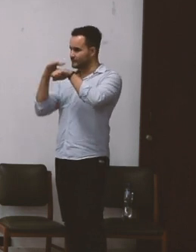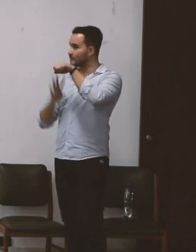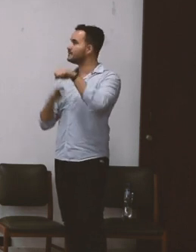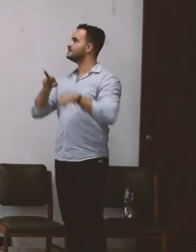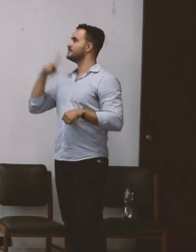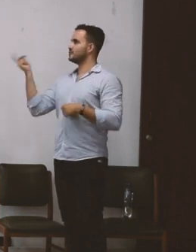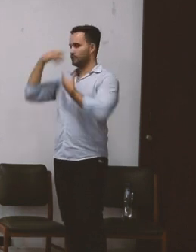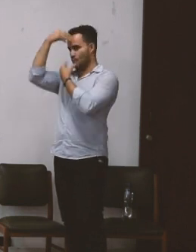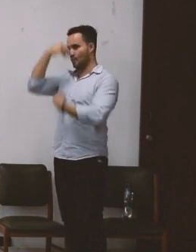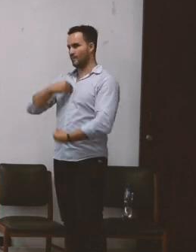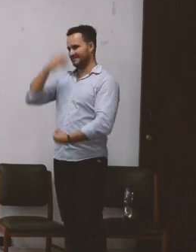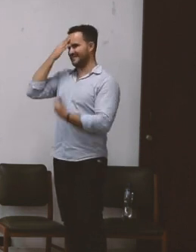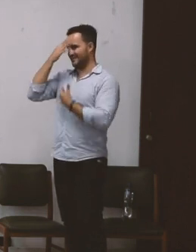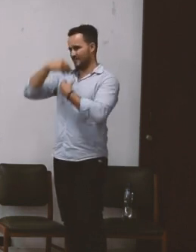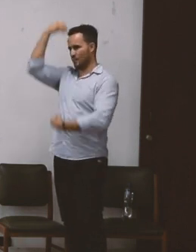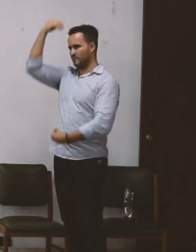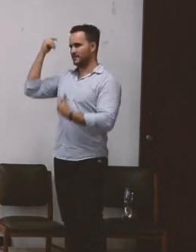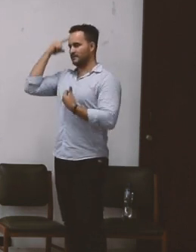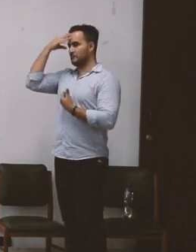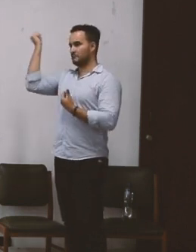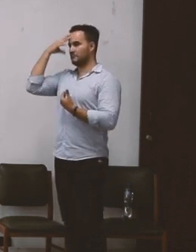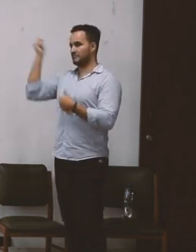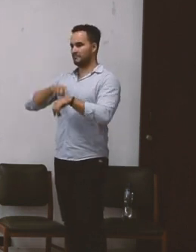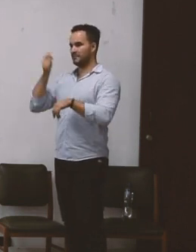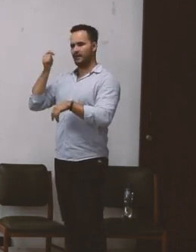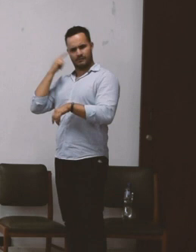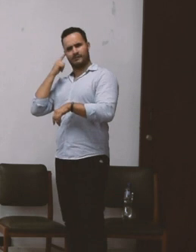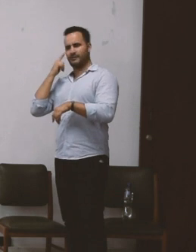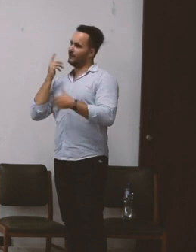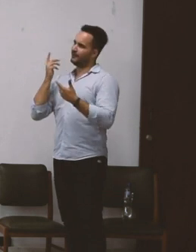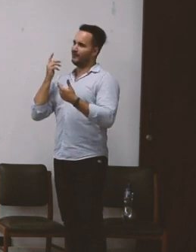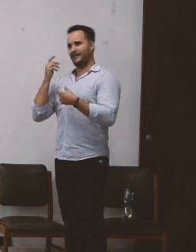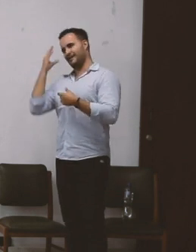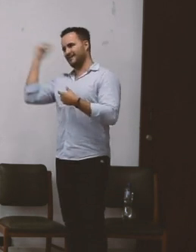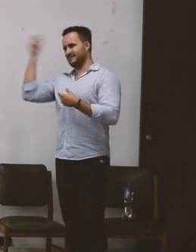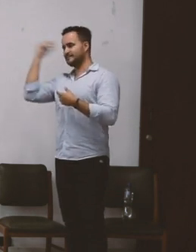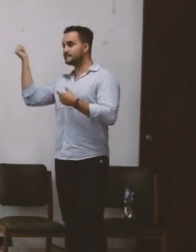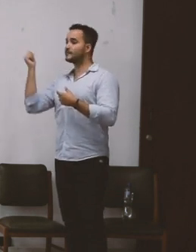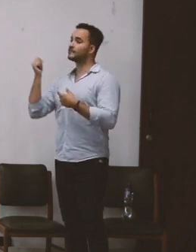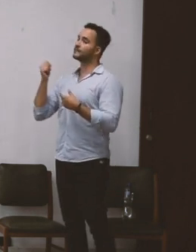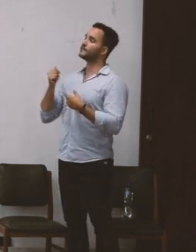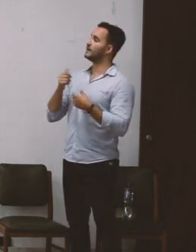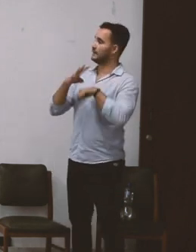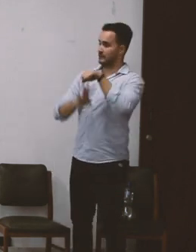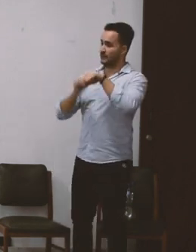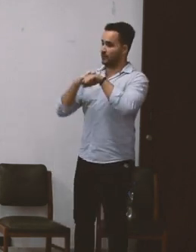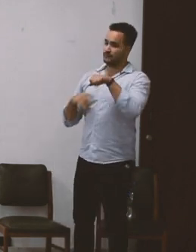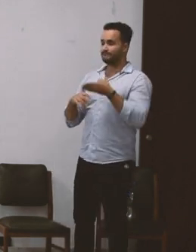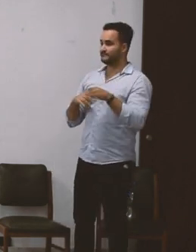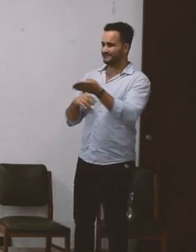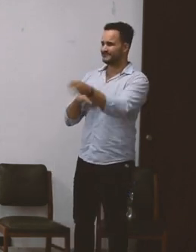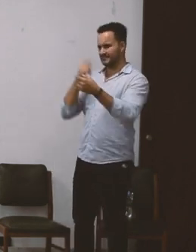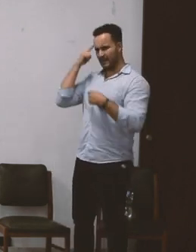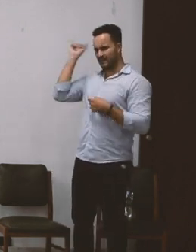a Dory, que tiene esta condición de pérdida de memoria a corto plazo, acompaña a Nemo, que también, si recuerdan la